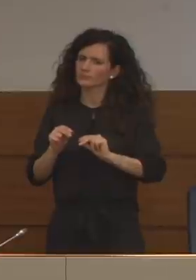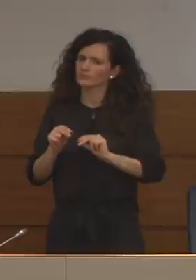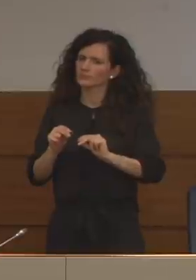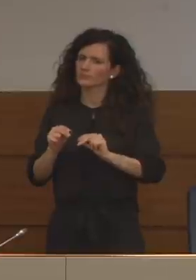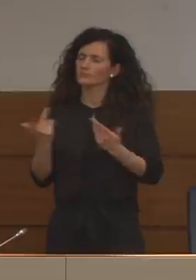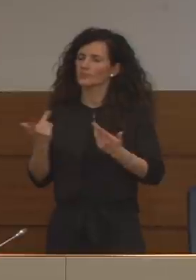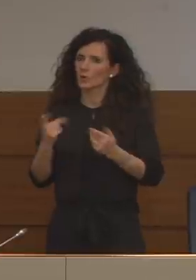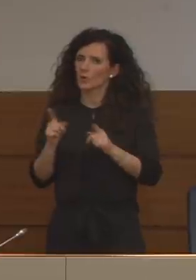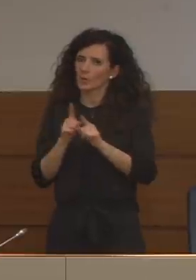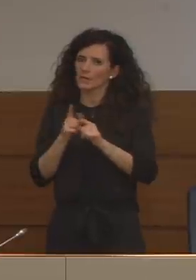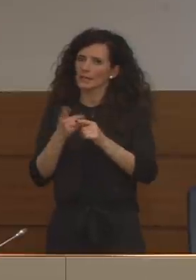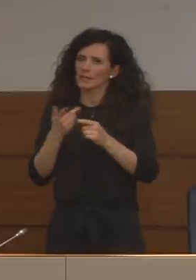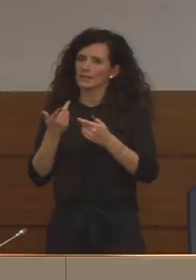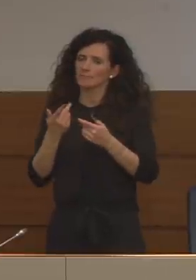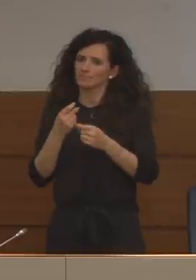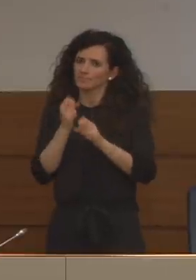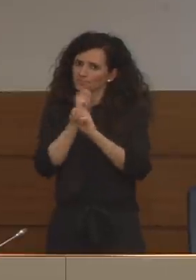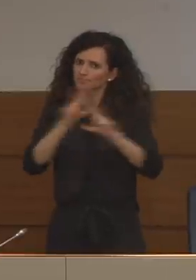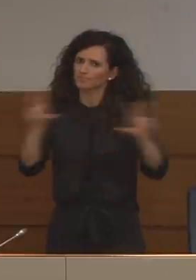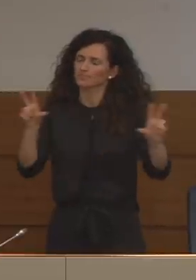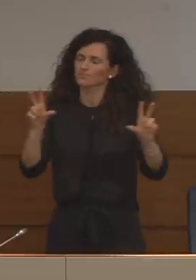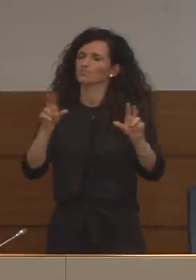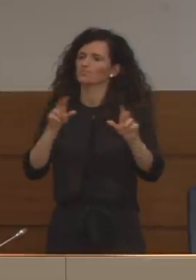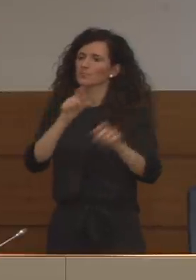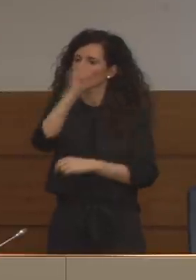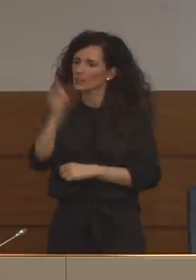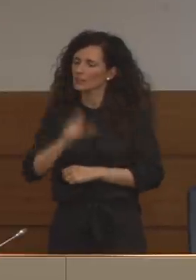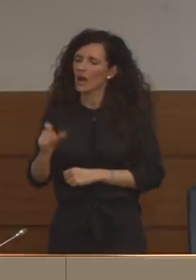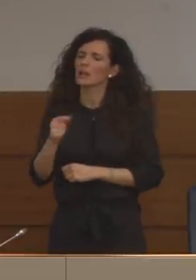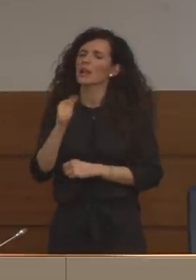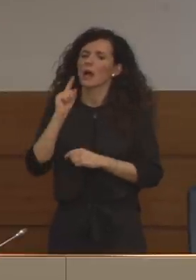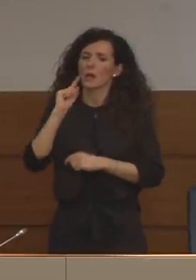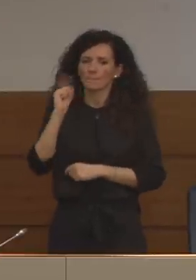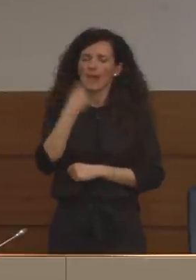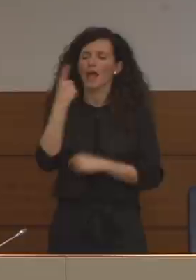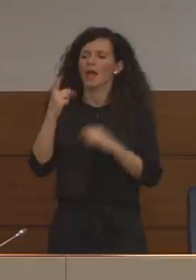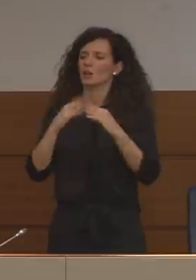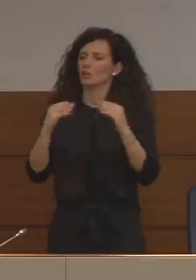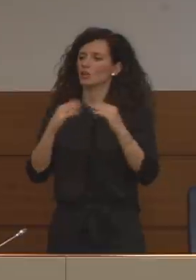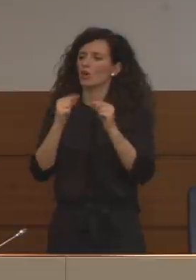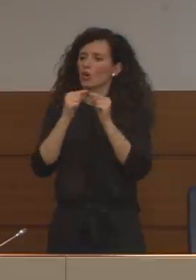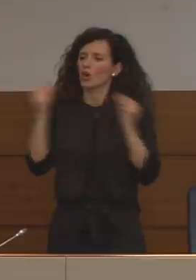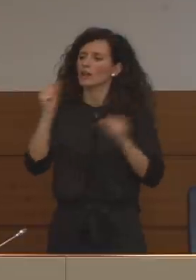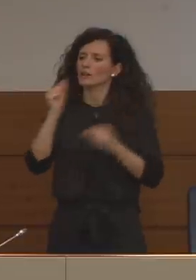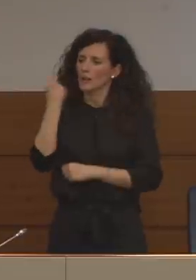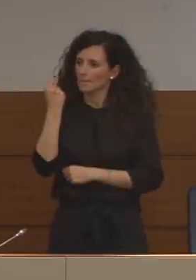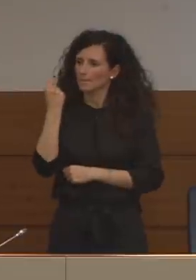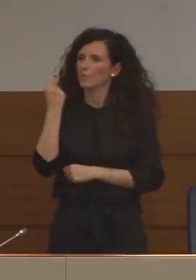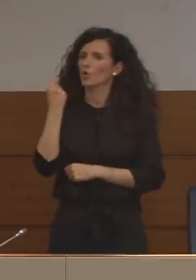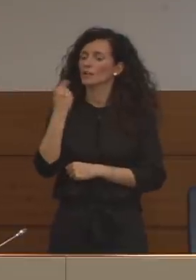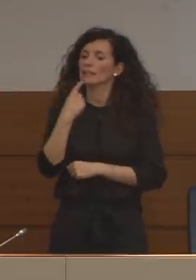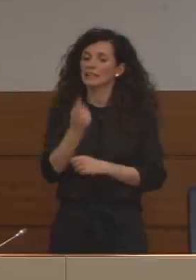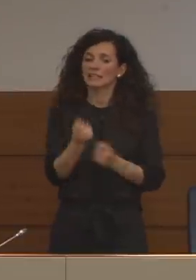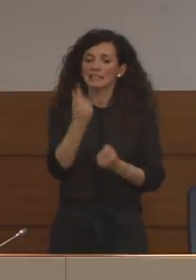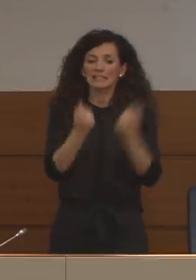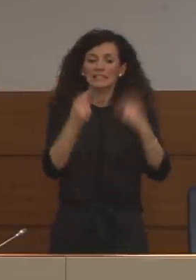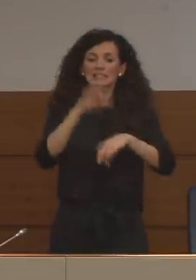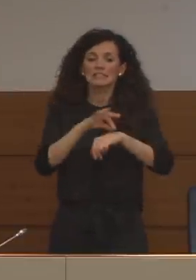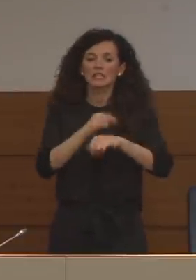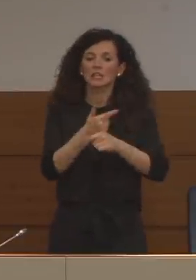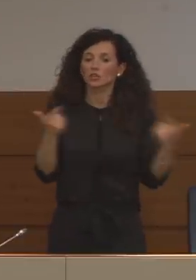esorta insomma l'italia a fare anche i tamponi agli asintomatici domanda già fatta ieri cioè già ieri appunto ne avevamo parlato